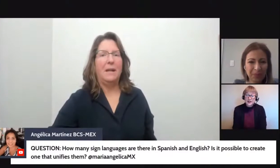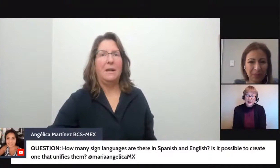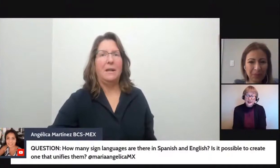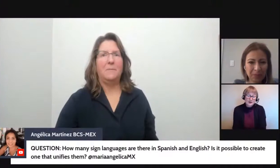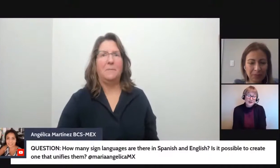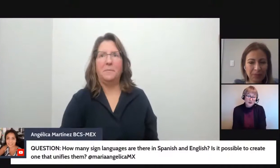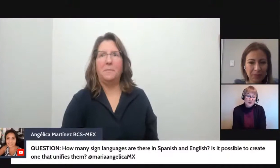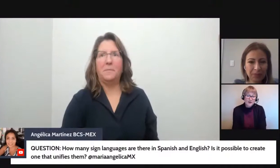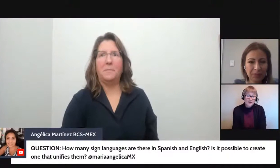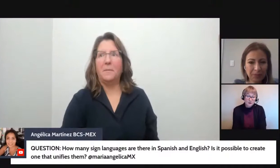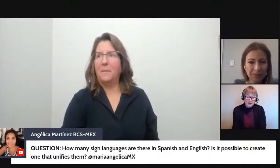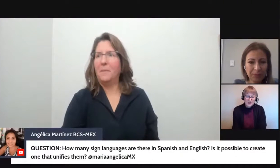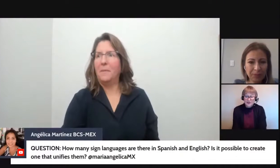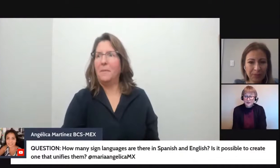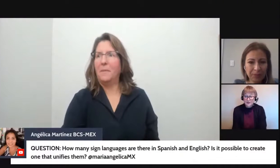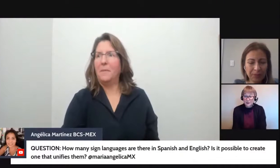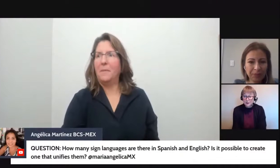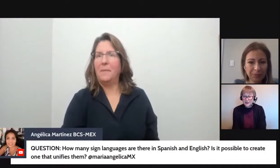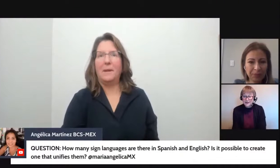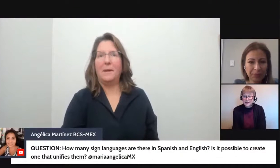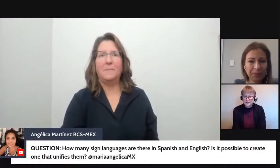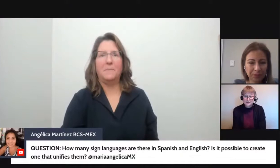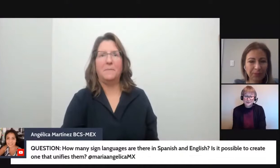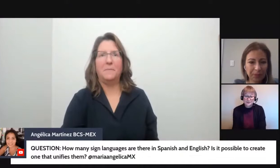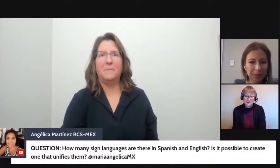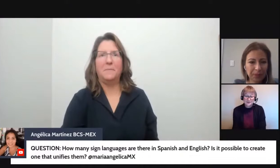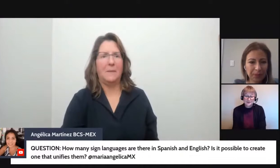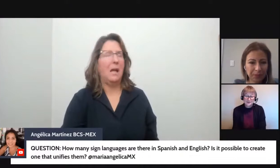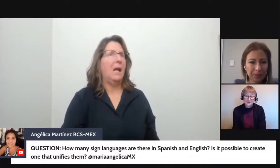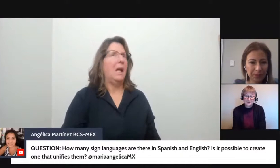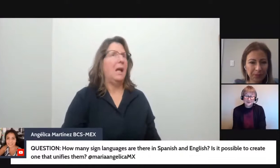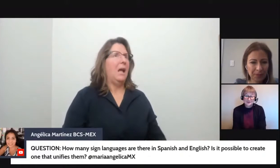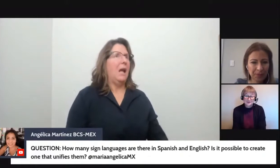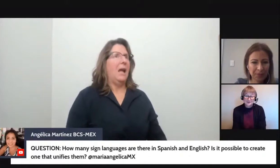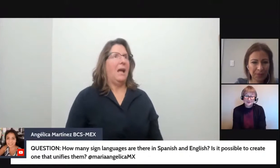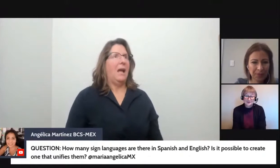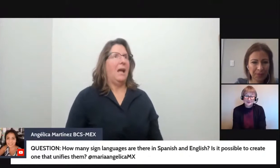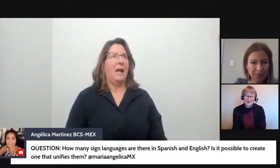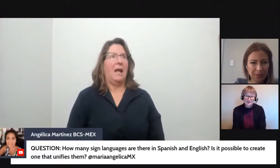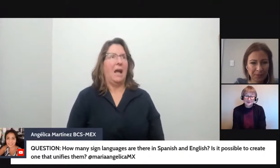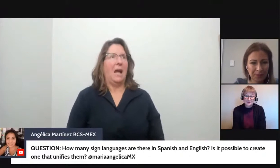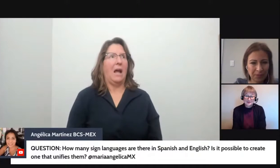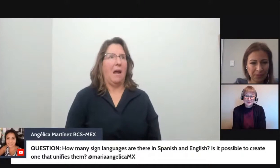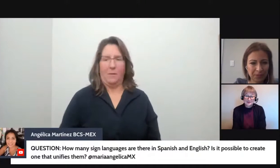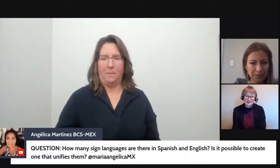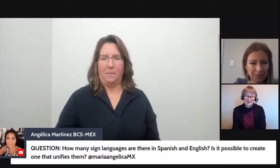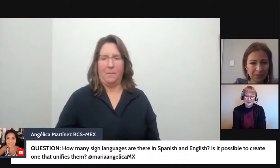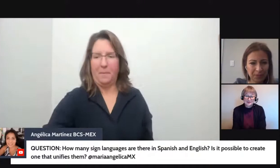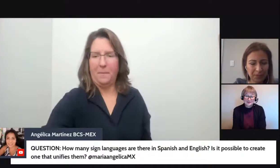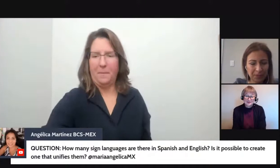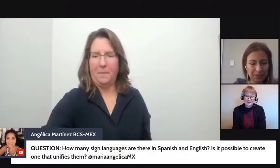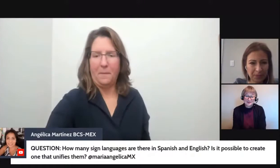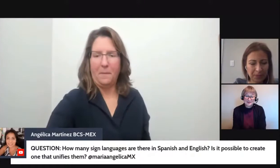ebooks? Es parecido a otra pregunta. Yo uso Pressbooks. Y cuando vas a esa liga,